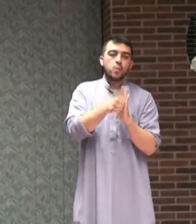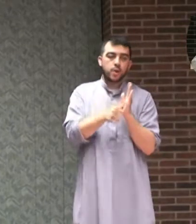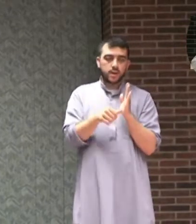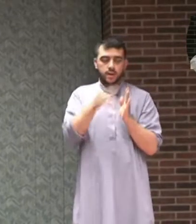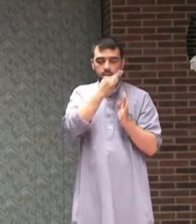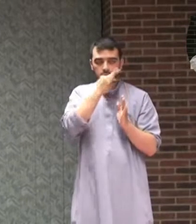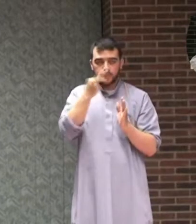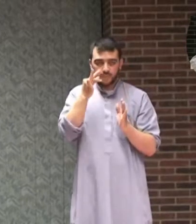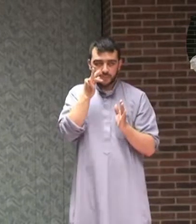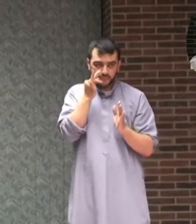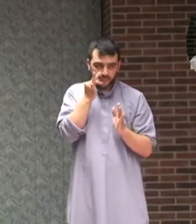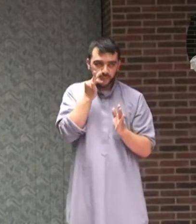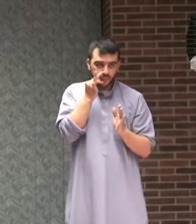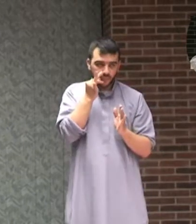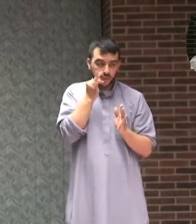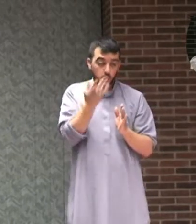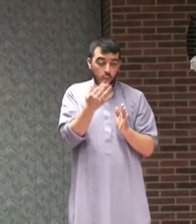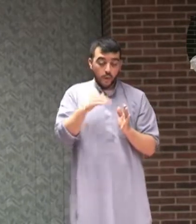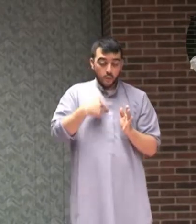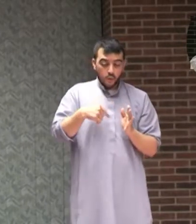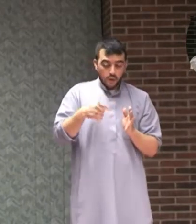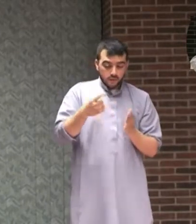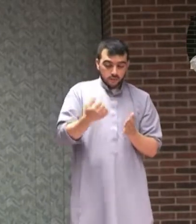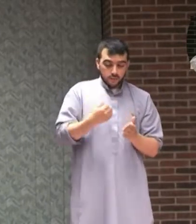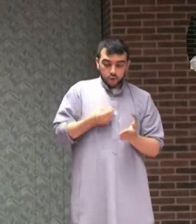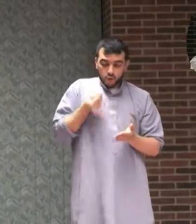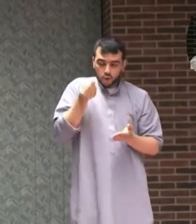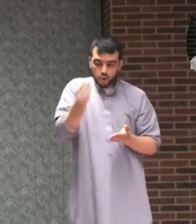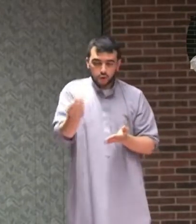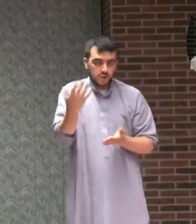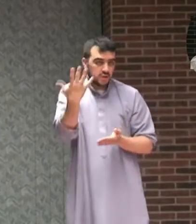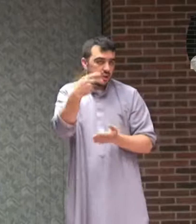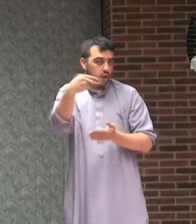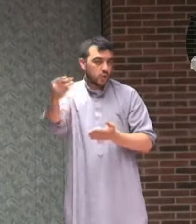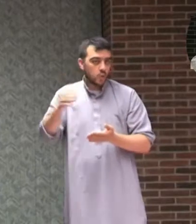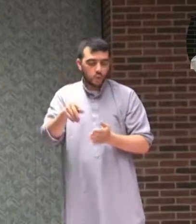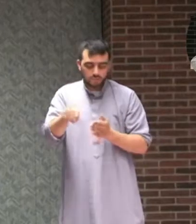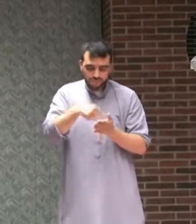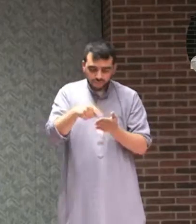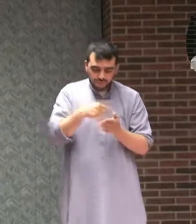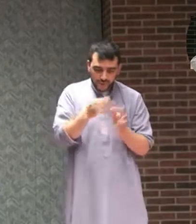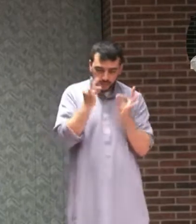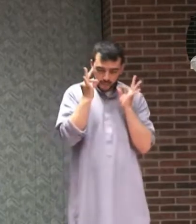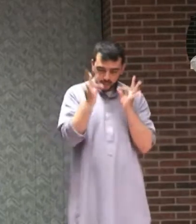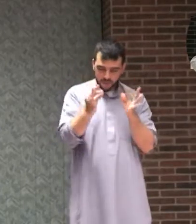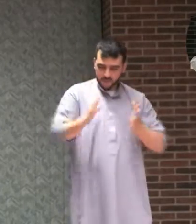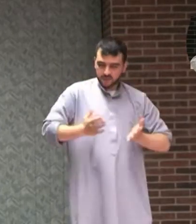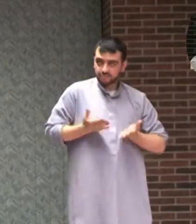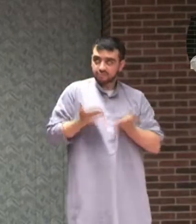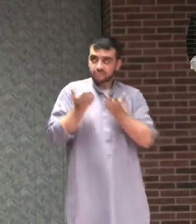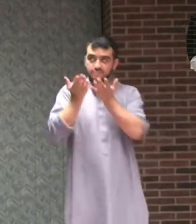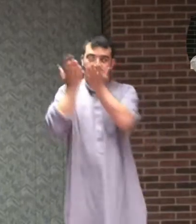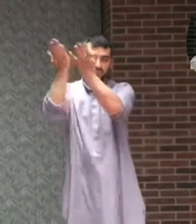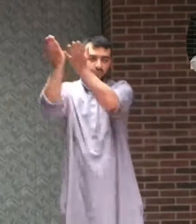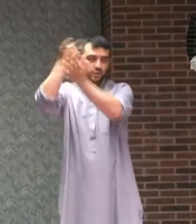commis durant ce mois de Ramadan, afin que celui-ci puisse être comptabilisé complet auprès d'Allah subhanahu wa